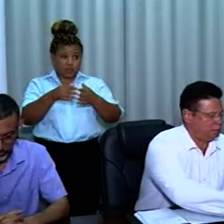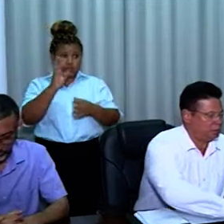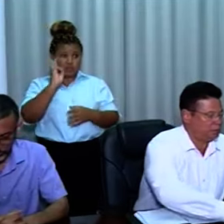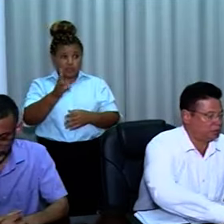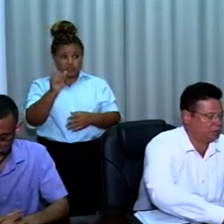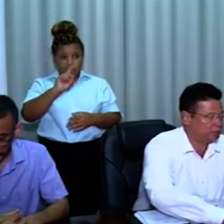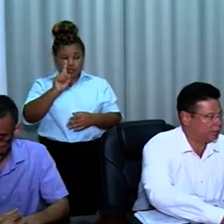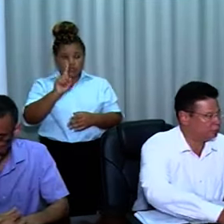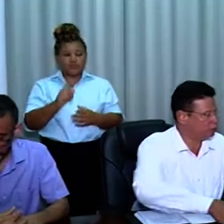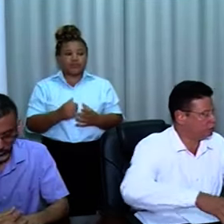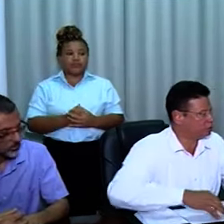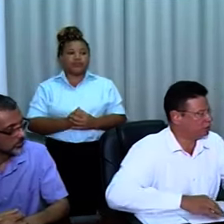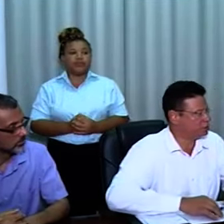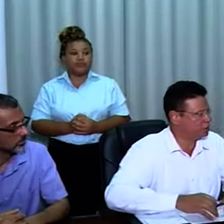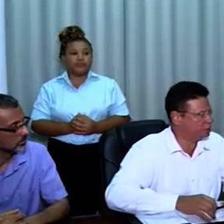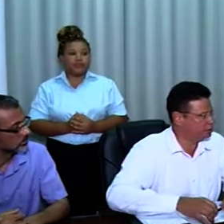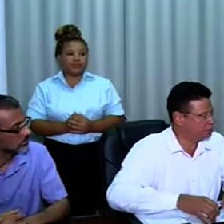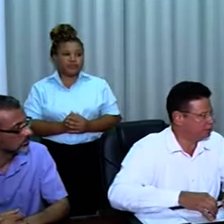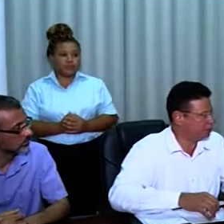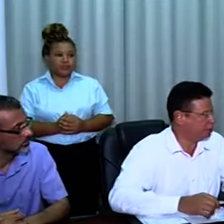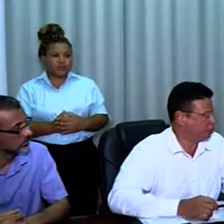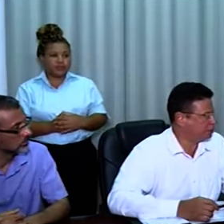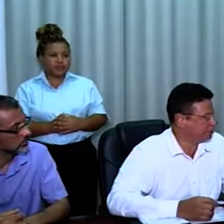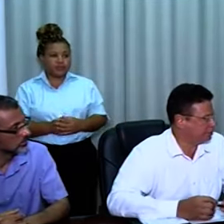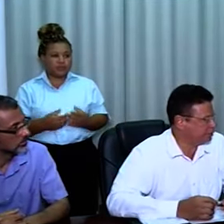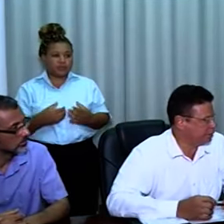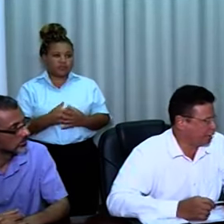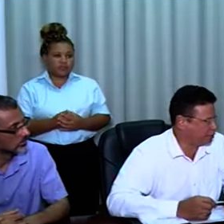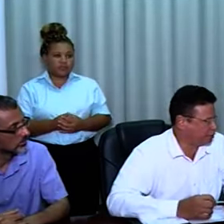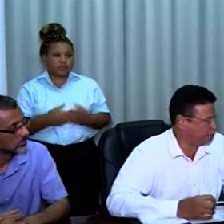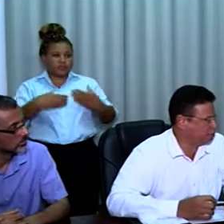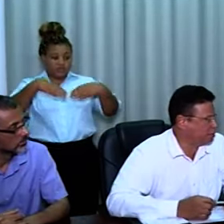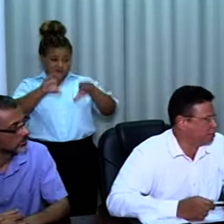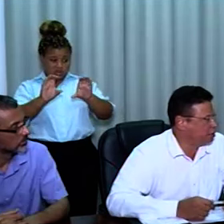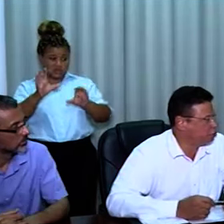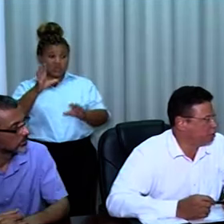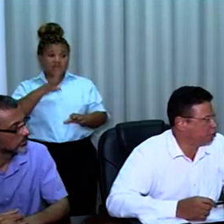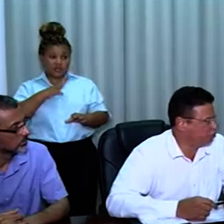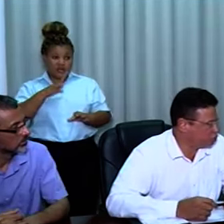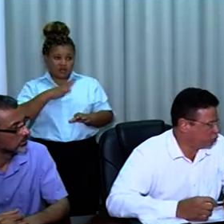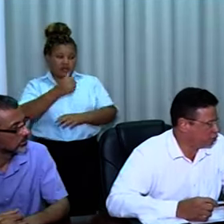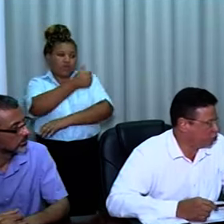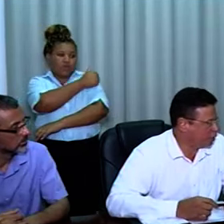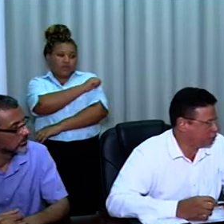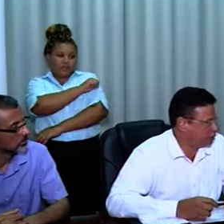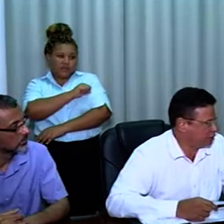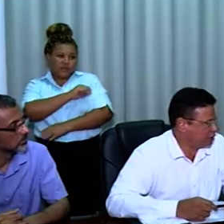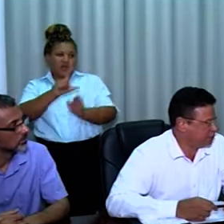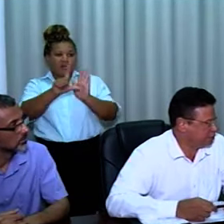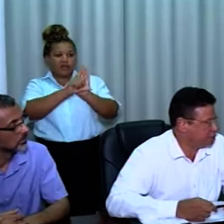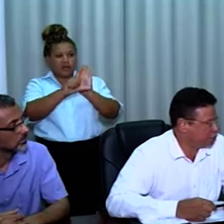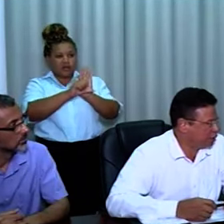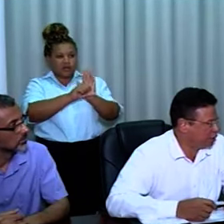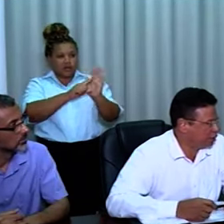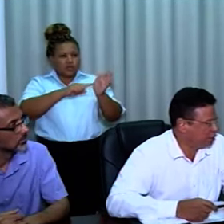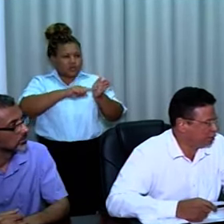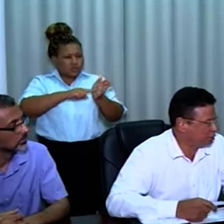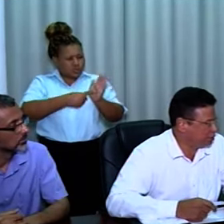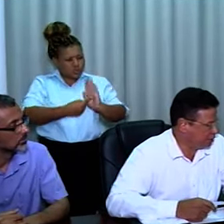about international health regulations, après quarantine act, nous notre provision qui tout bateau qui entre ici, il